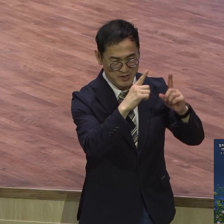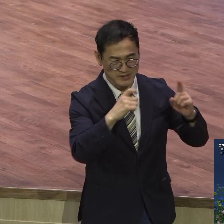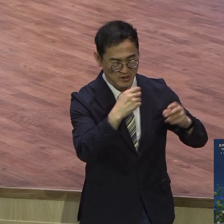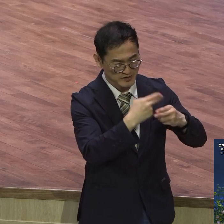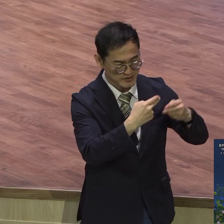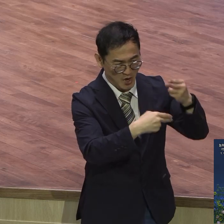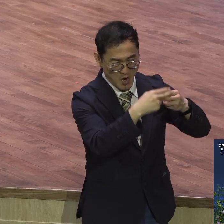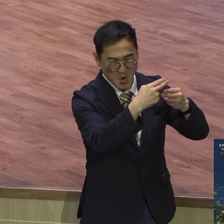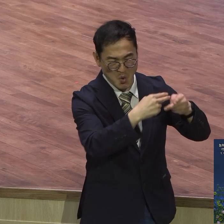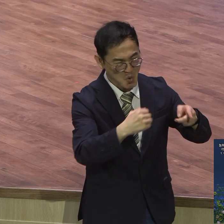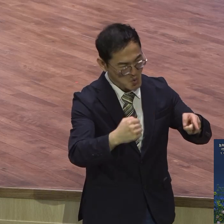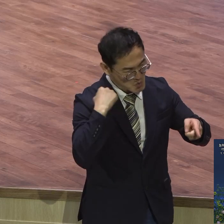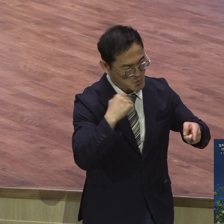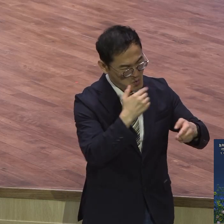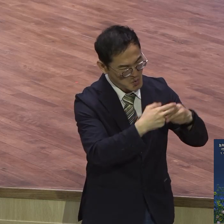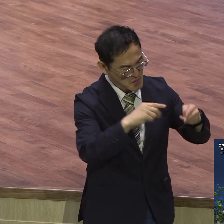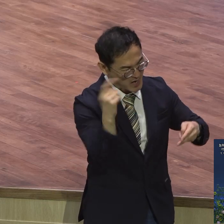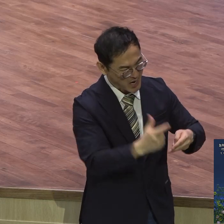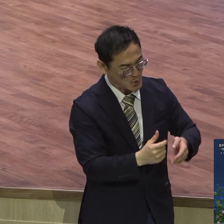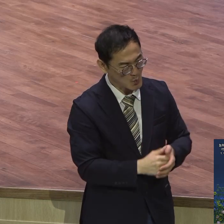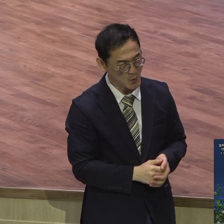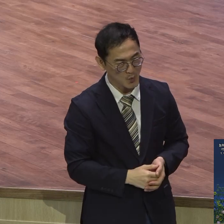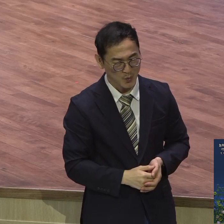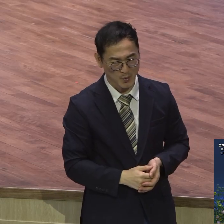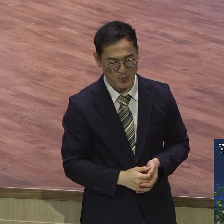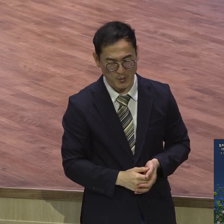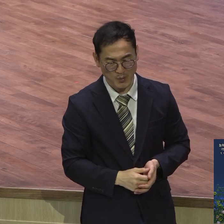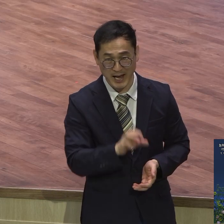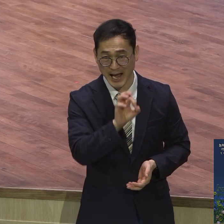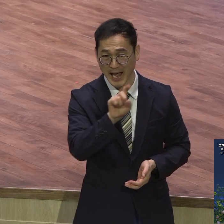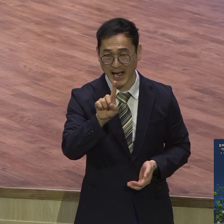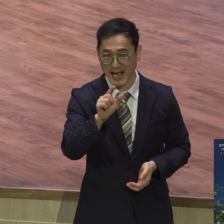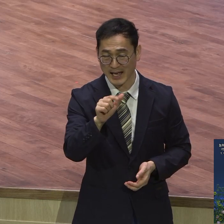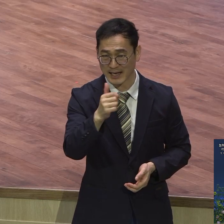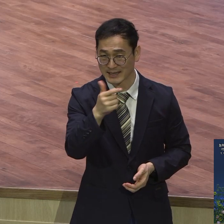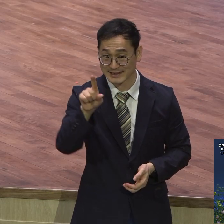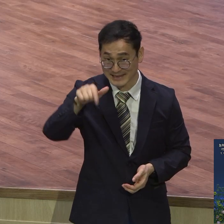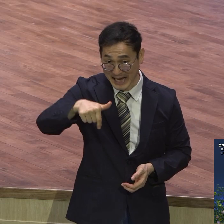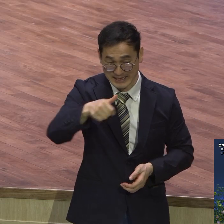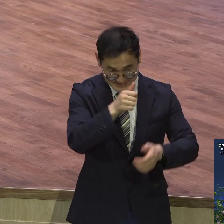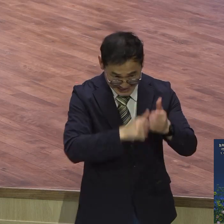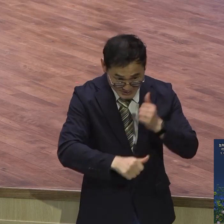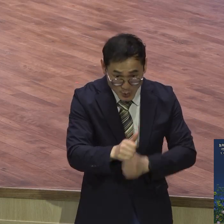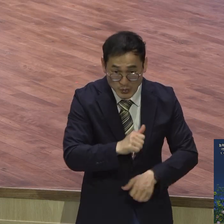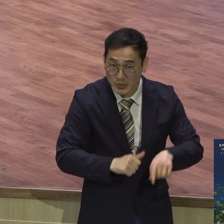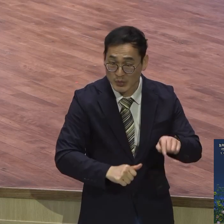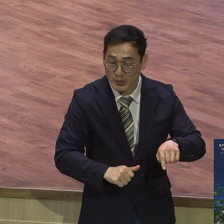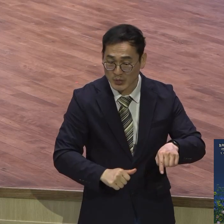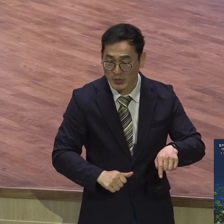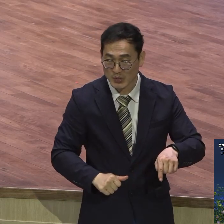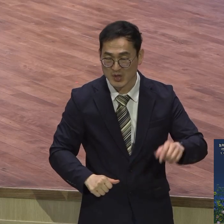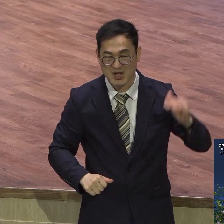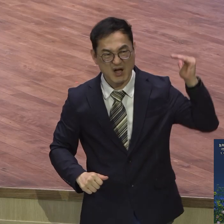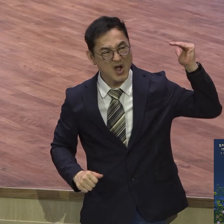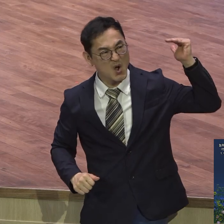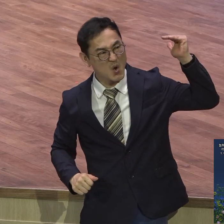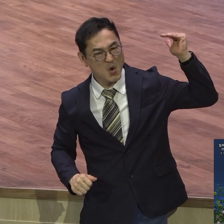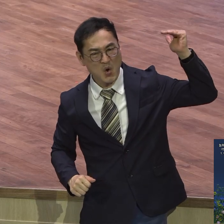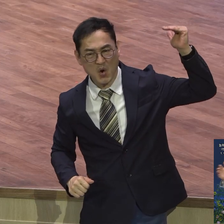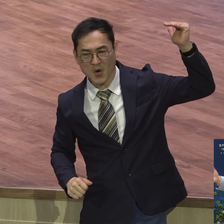힘이 클 뿐 아니라 거기서 안학자수를 보았으며 안학자수는 말하는 내필이 무선으로 기골이 장대한